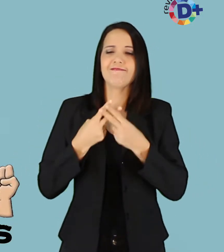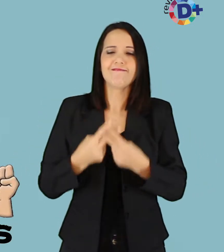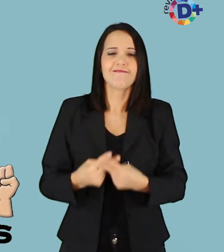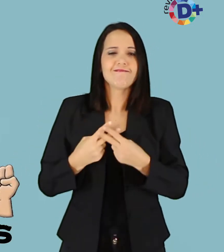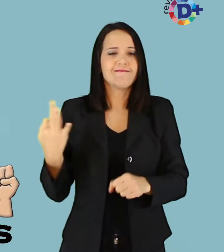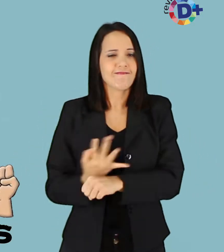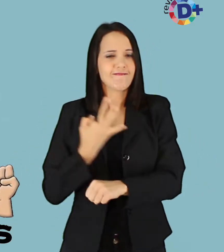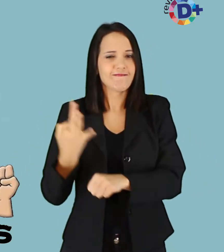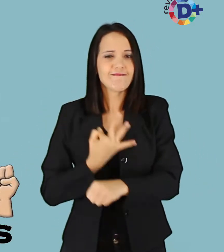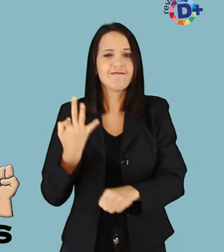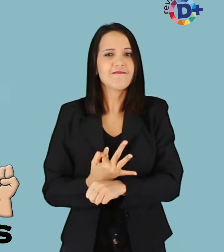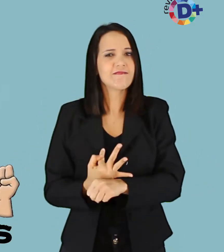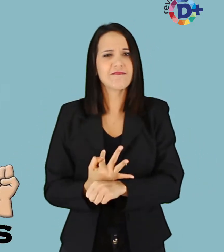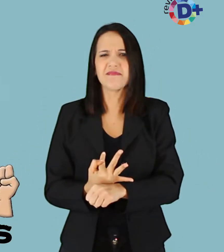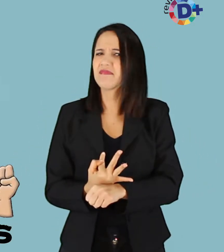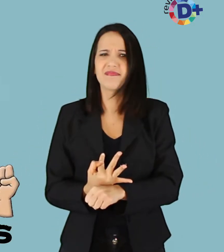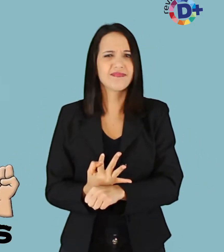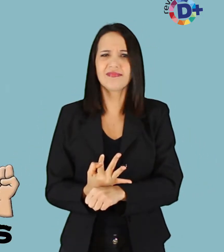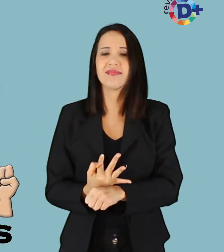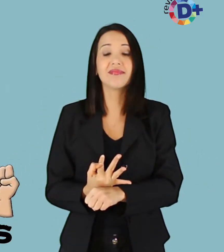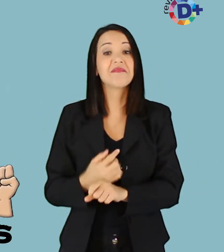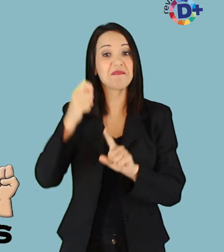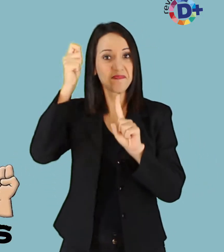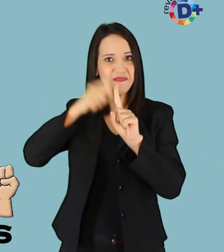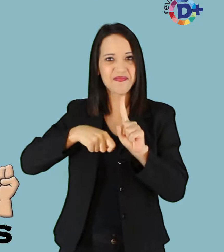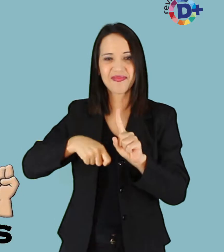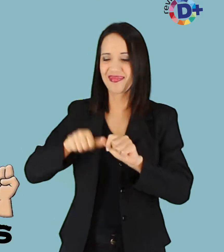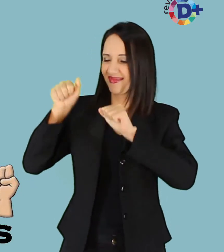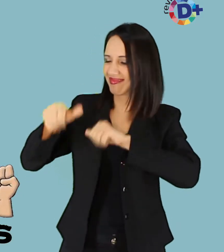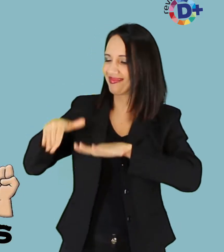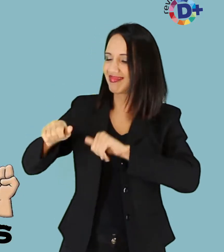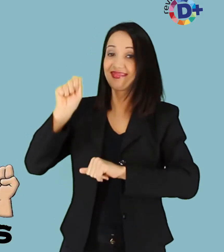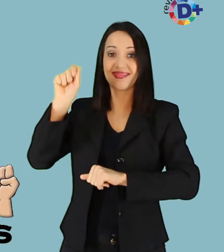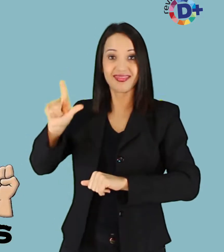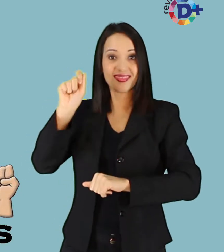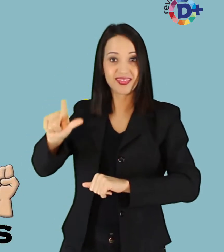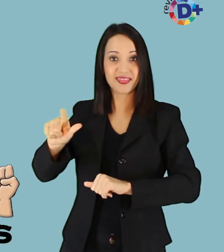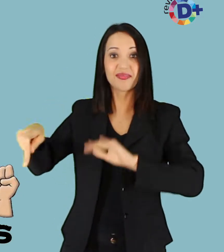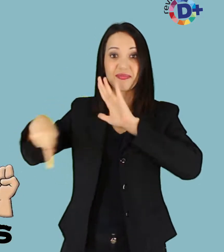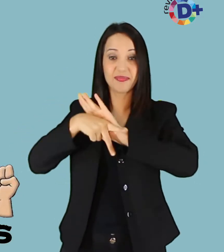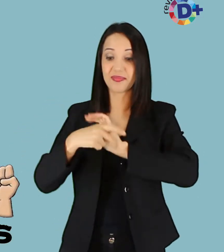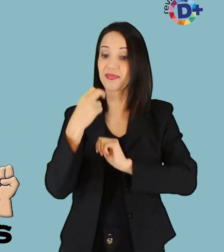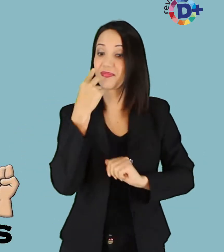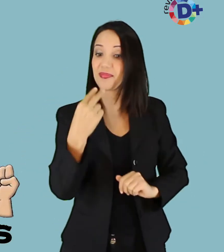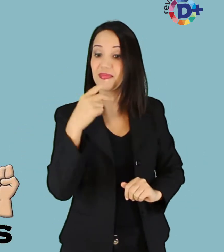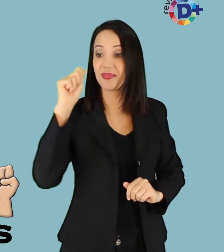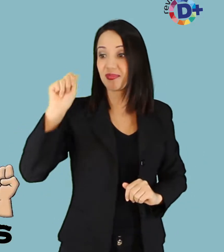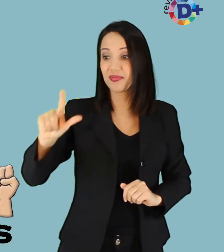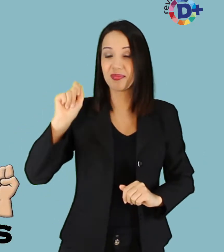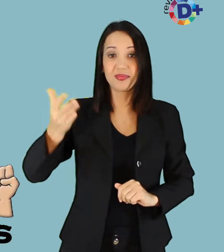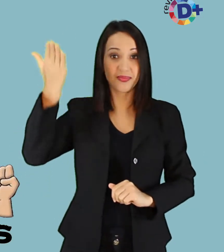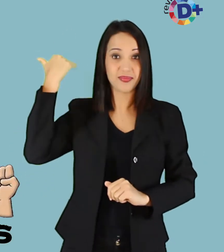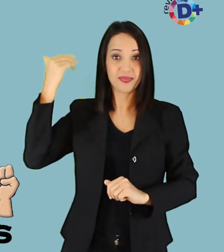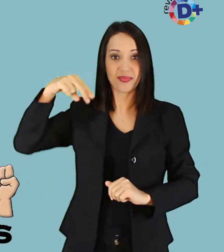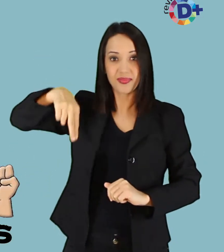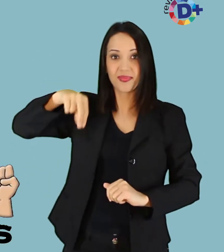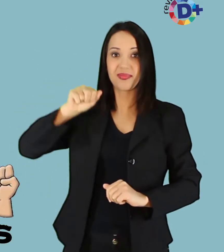e resistências. Não é à toa que neste Setembro Azul, assim chamado pela cor com que os